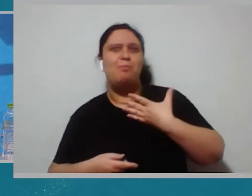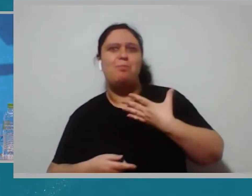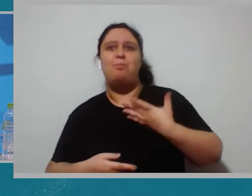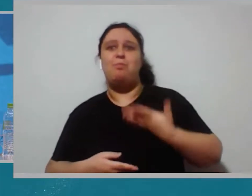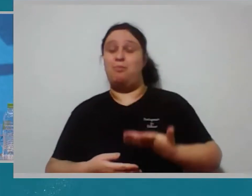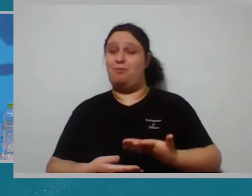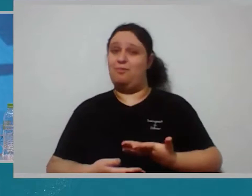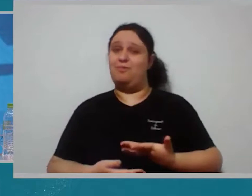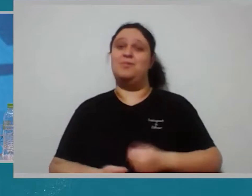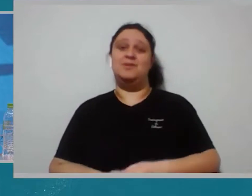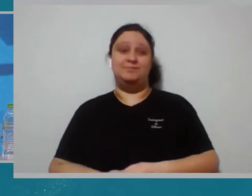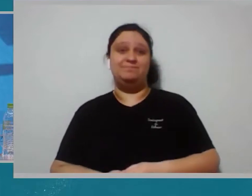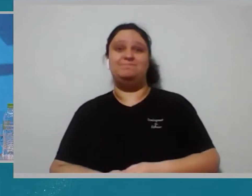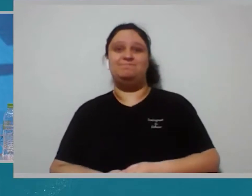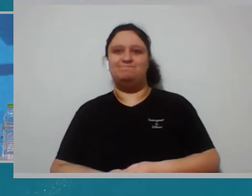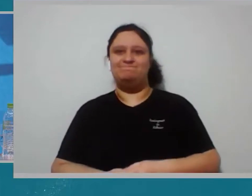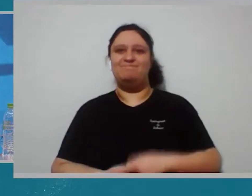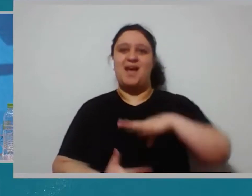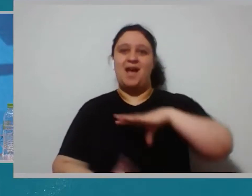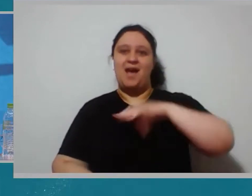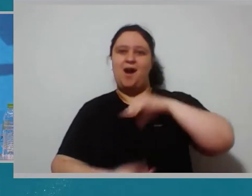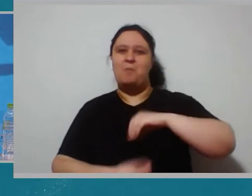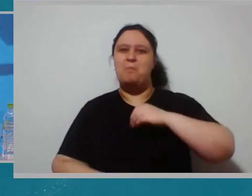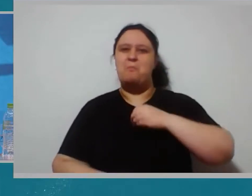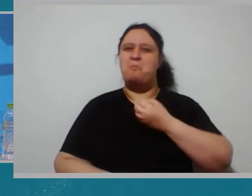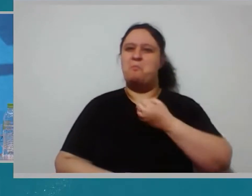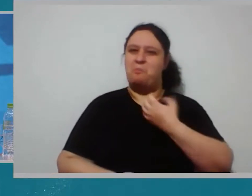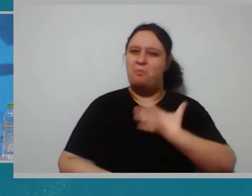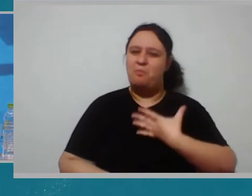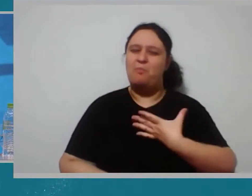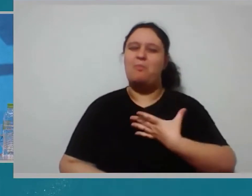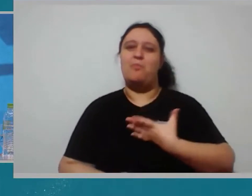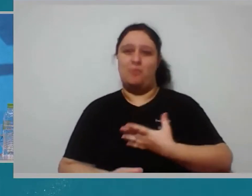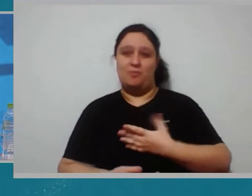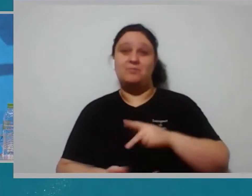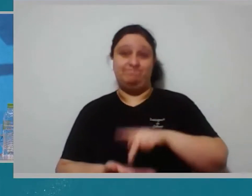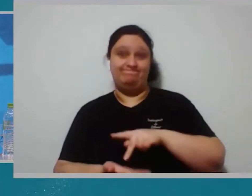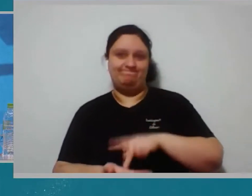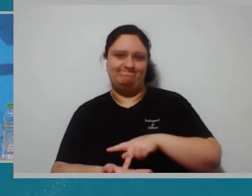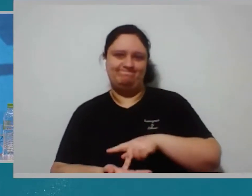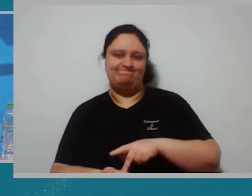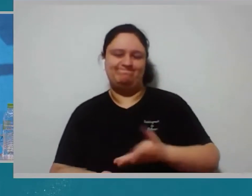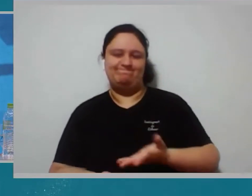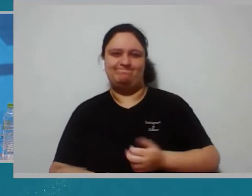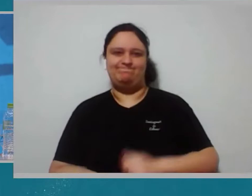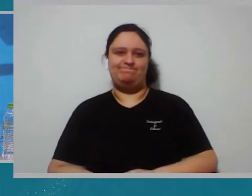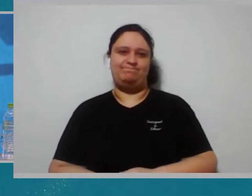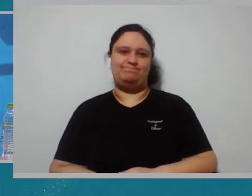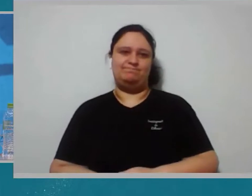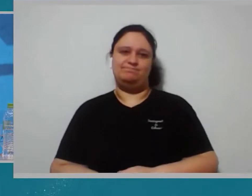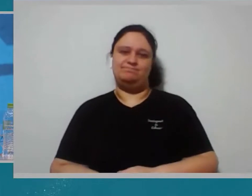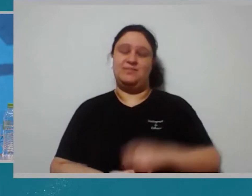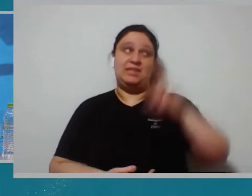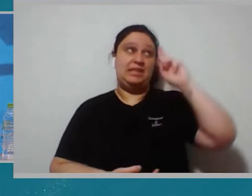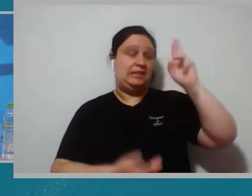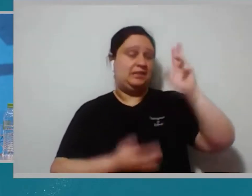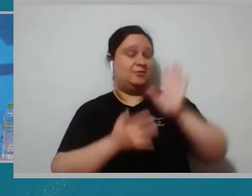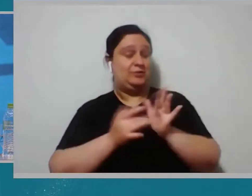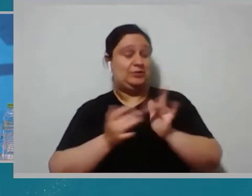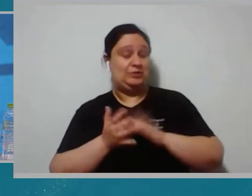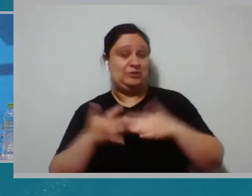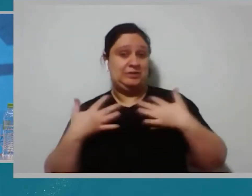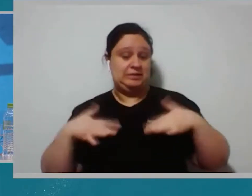lado bom da alma e tal, não é verdade, irmãos? Senhor Jesus, então precisamos,